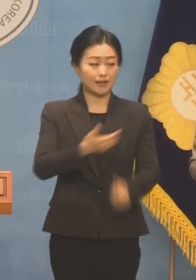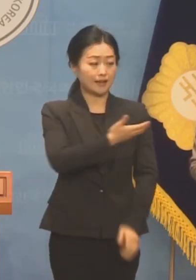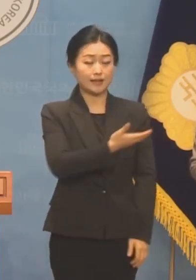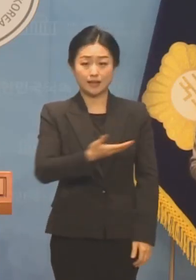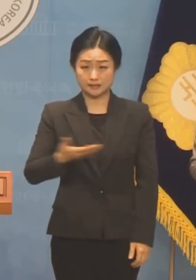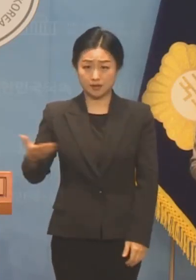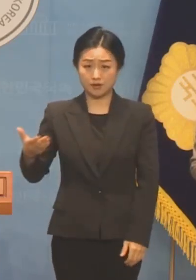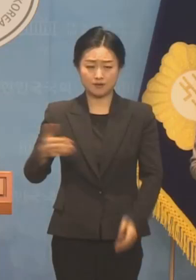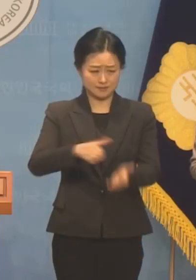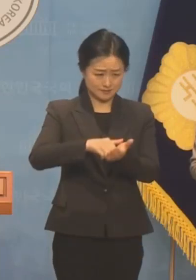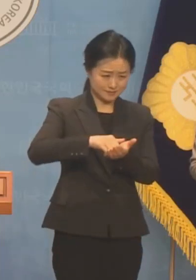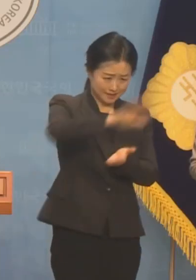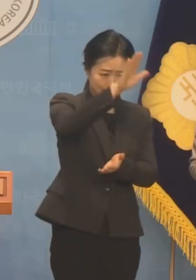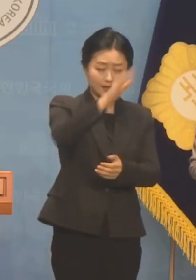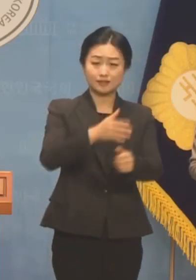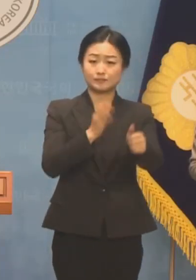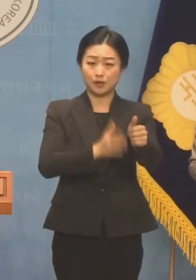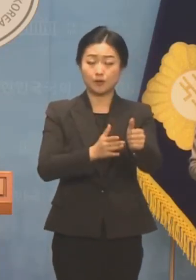당장 나가십시오.